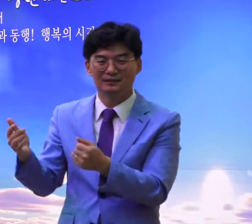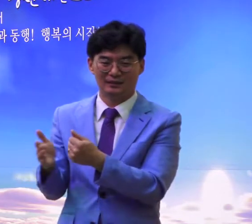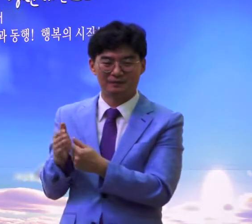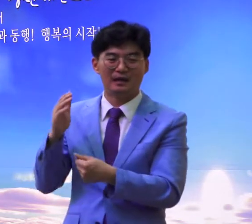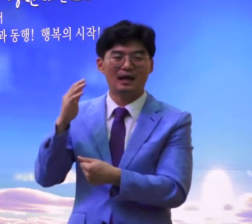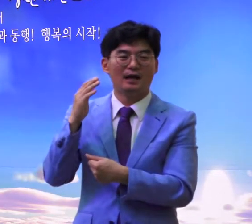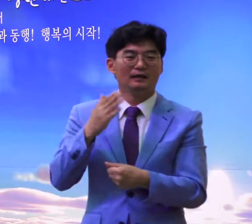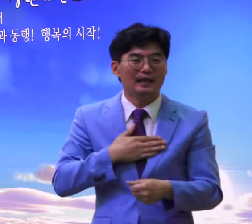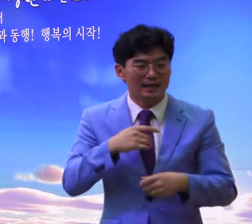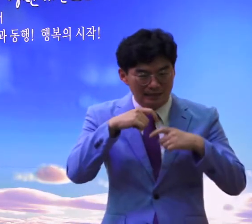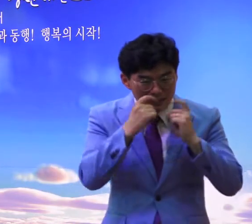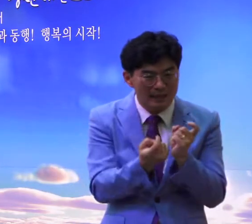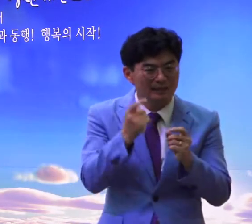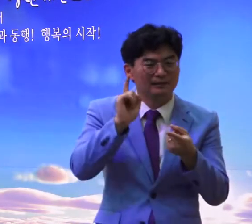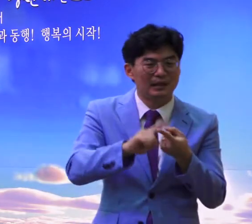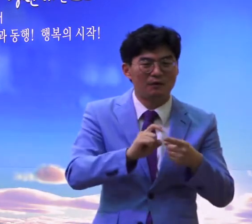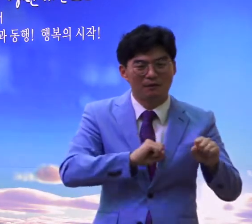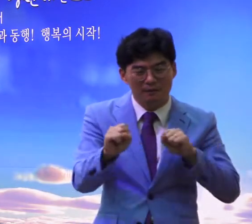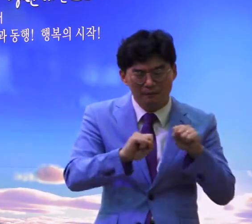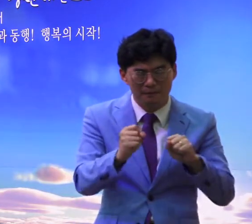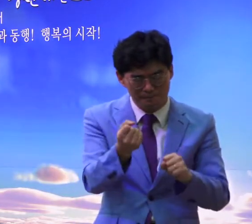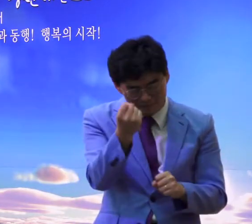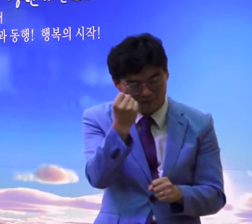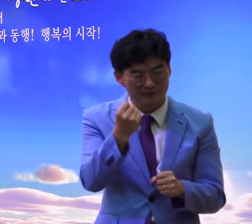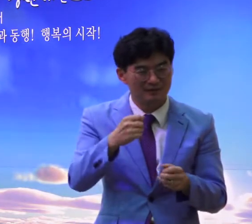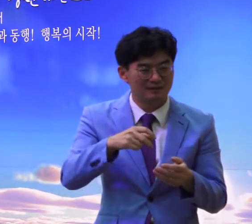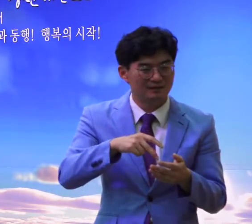것입니다. 하나님 우리의 왕이십니다.